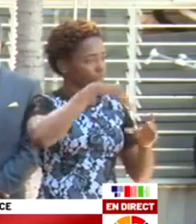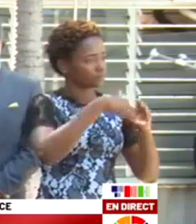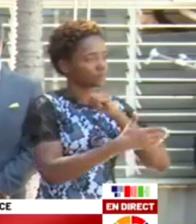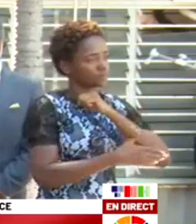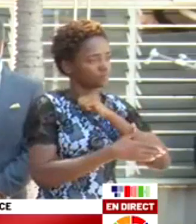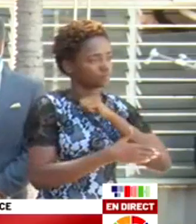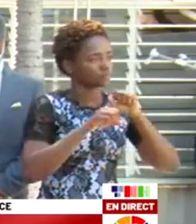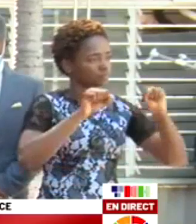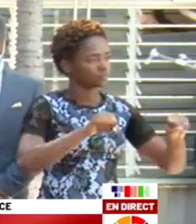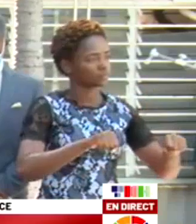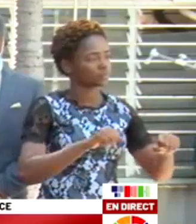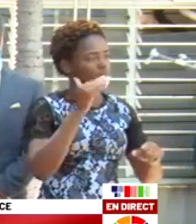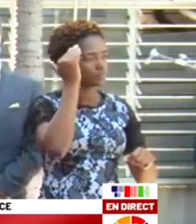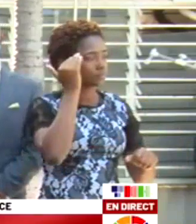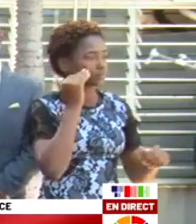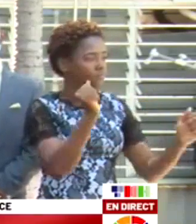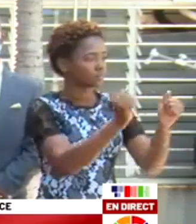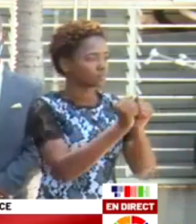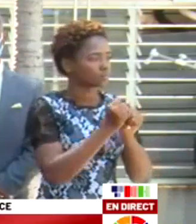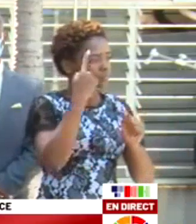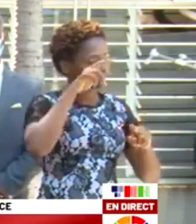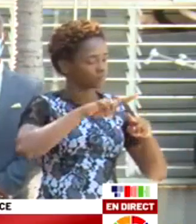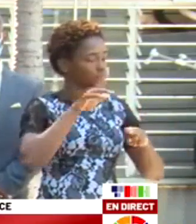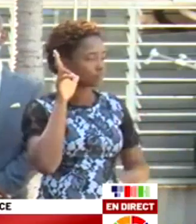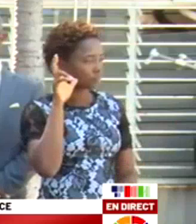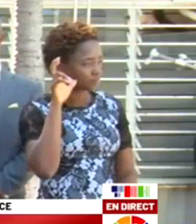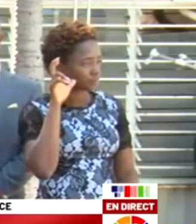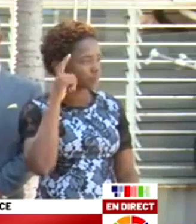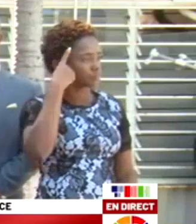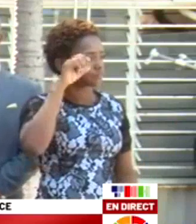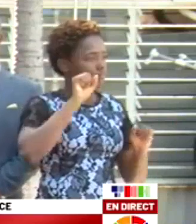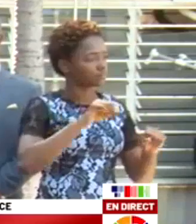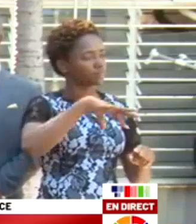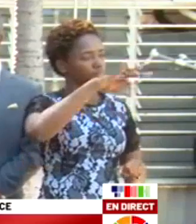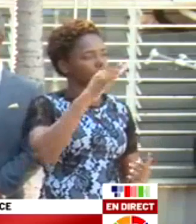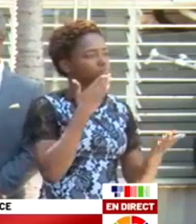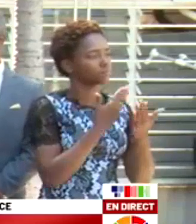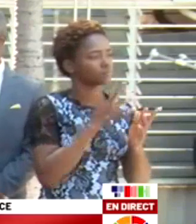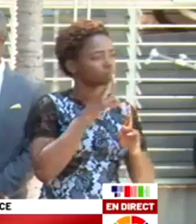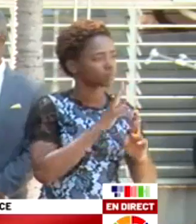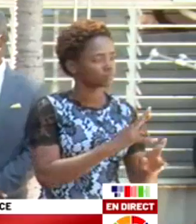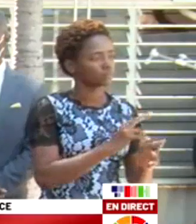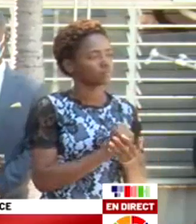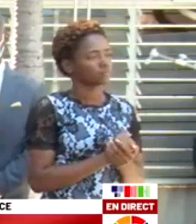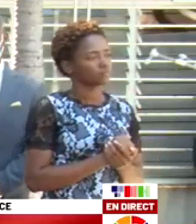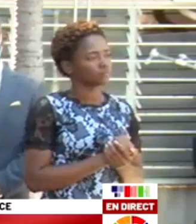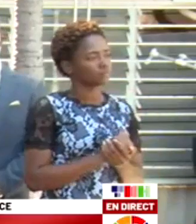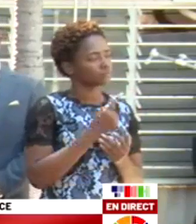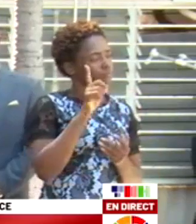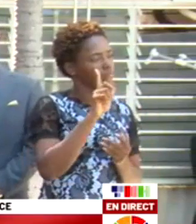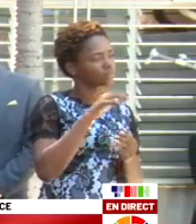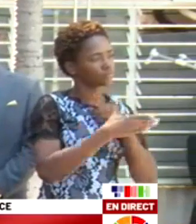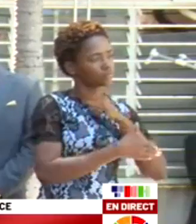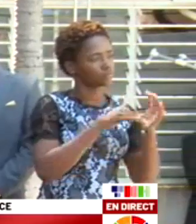nous capables de mettre tête nous ensemble, nous chita attendre, pour nous capables de jouer une bonne solution côté pays